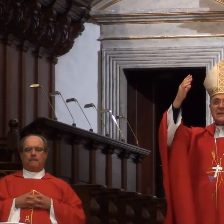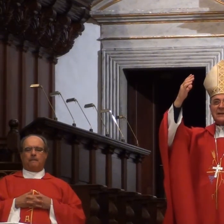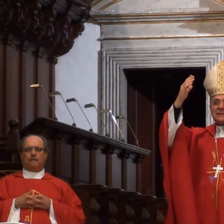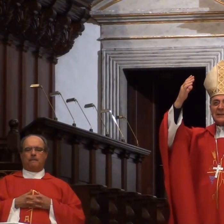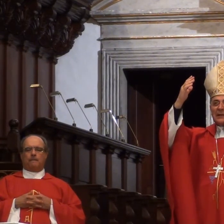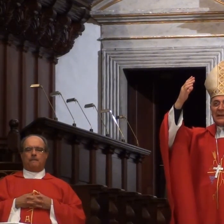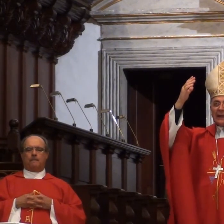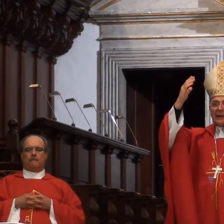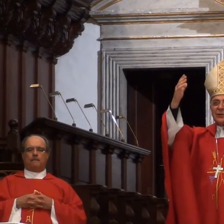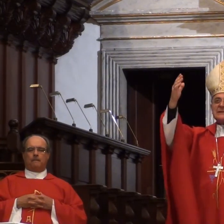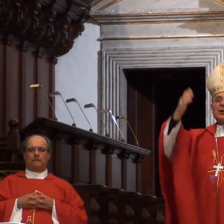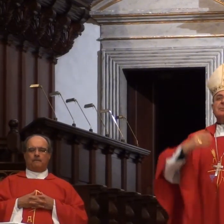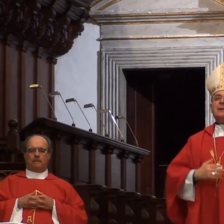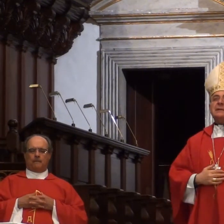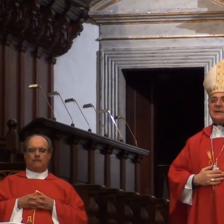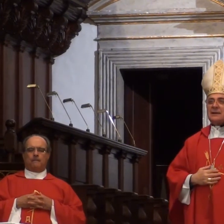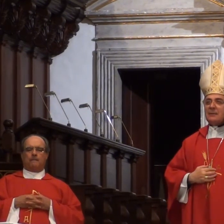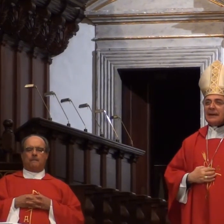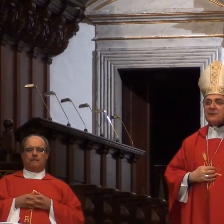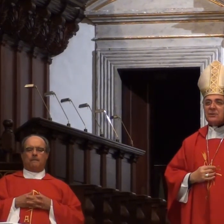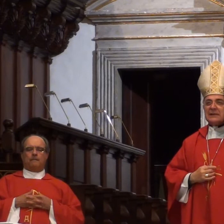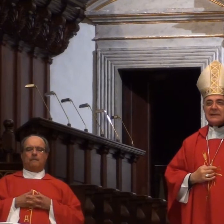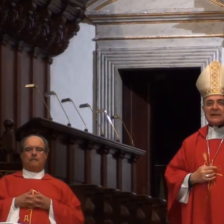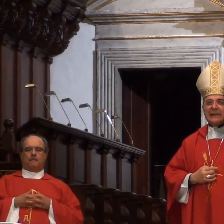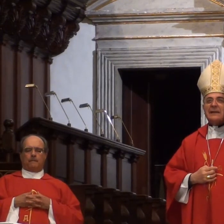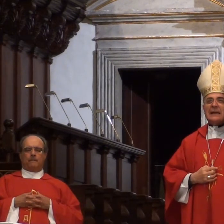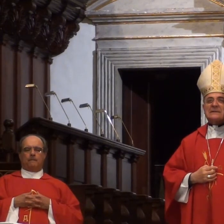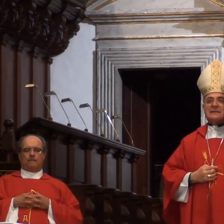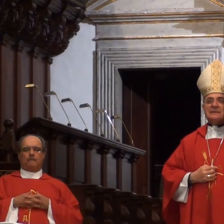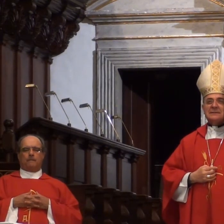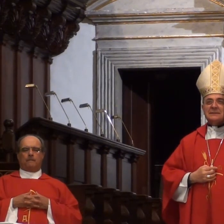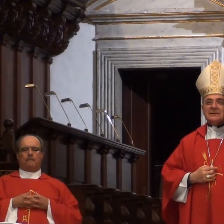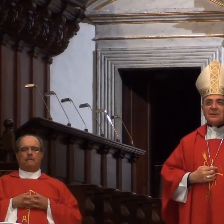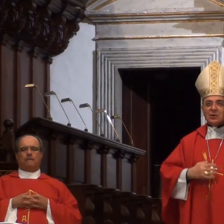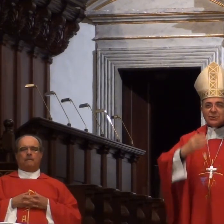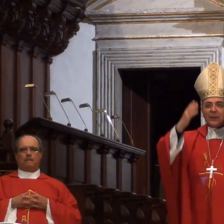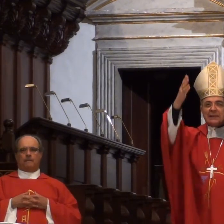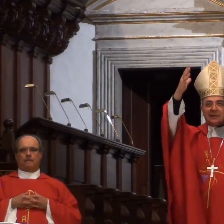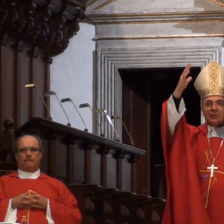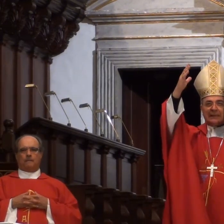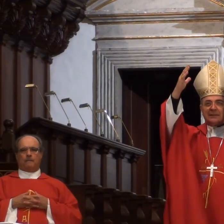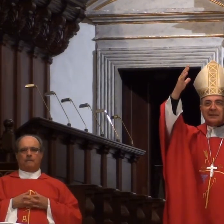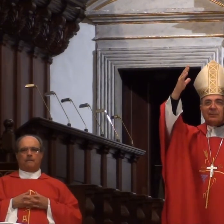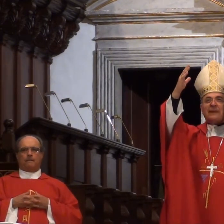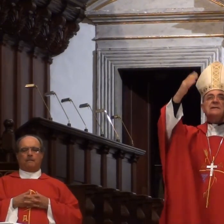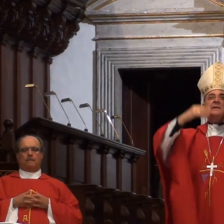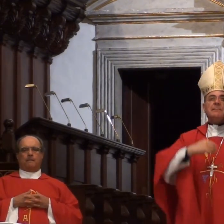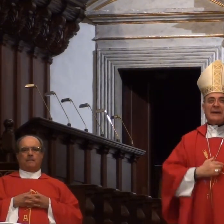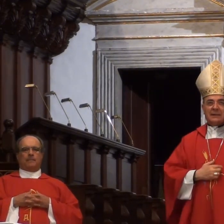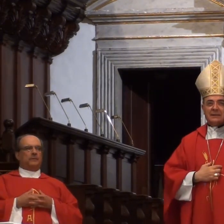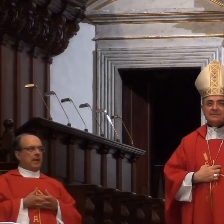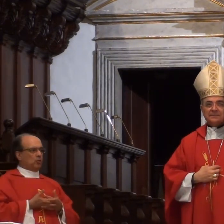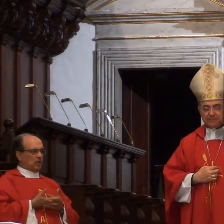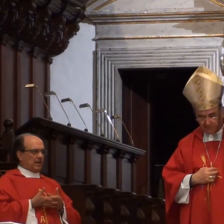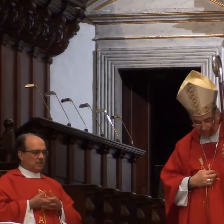y políticas las relaciones de convivencia en el barrio y en la escalera de la casa Construir la ciudad podéis